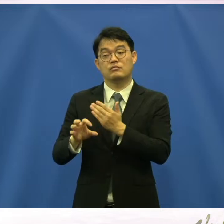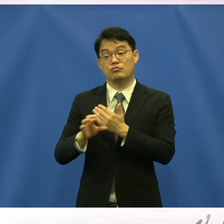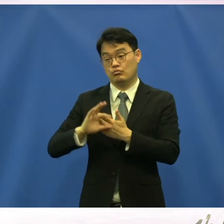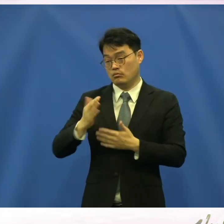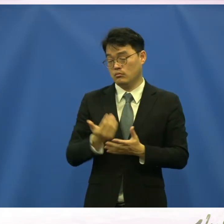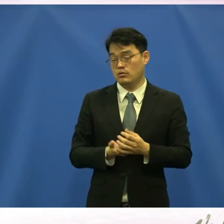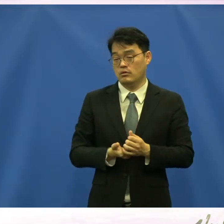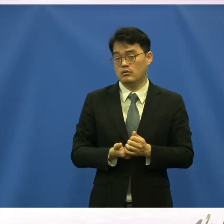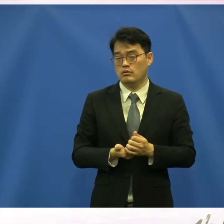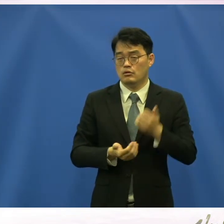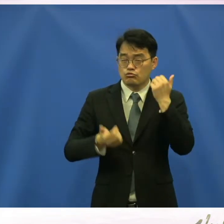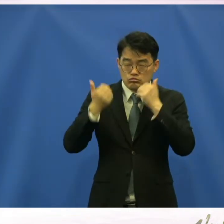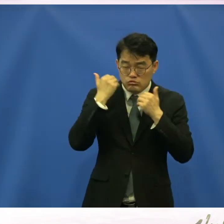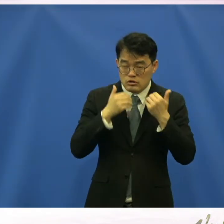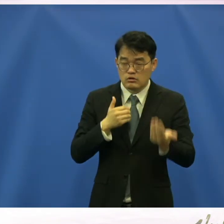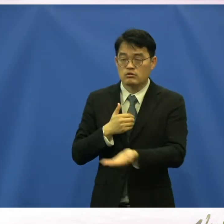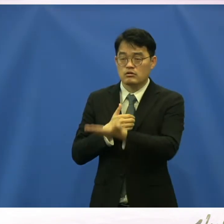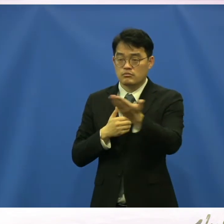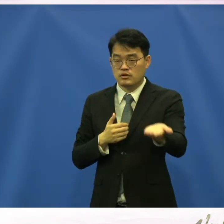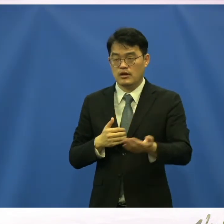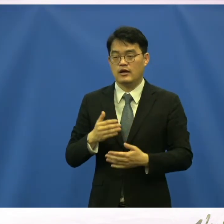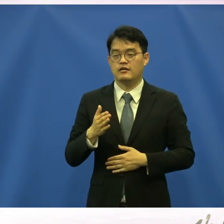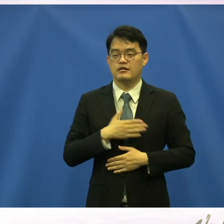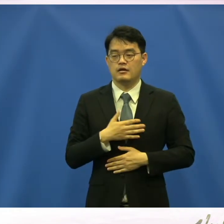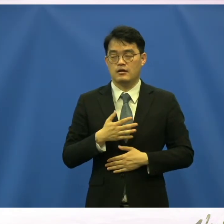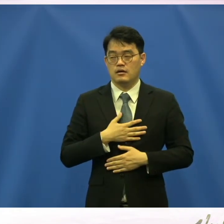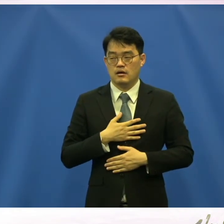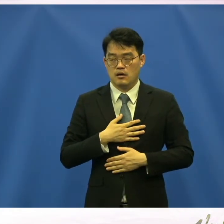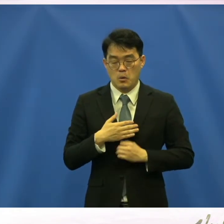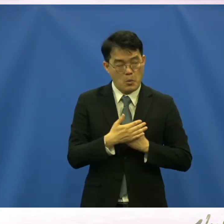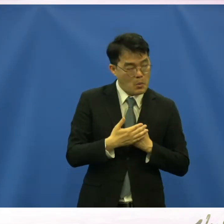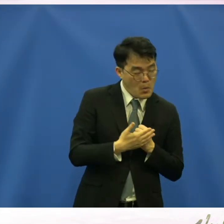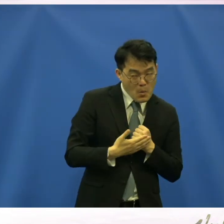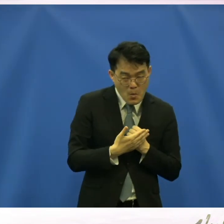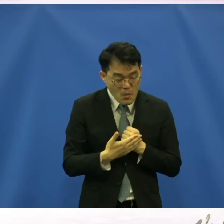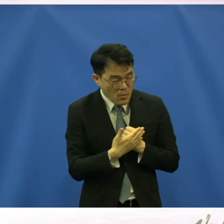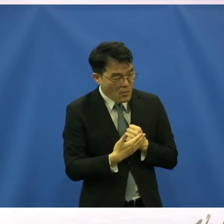목숨을 잃으려고 선택하는 삶을 살 리가 없잖아요.